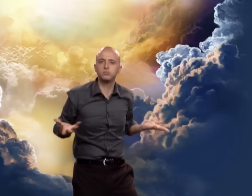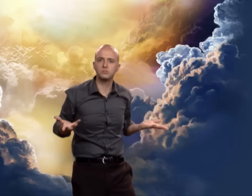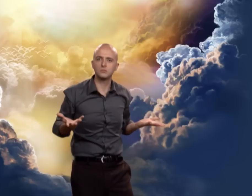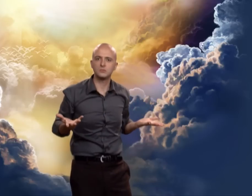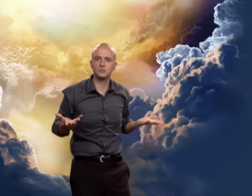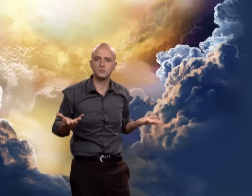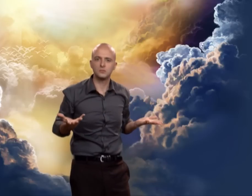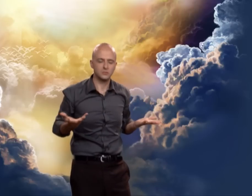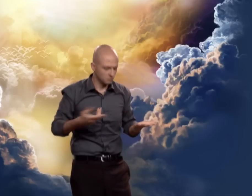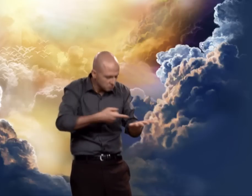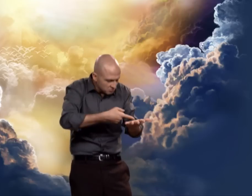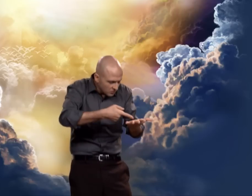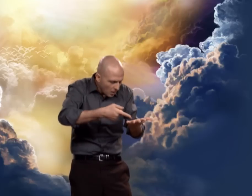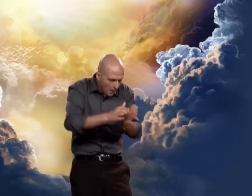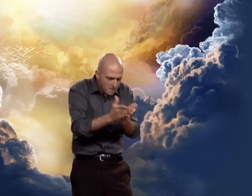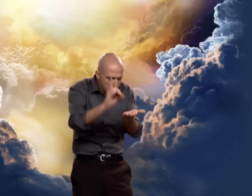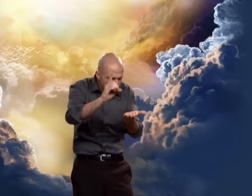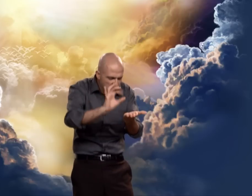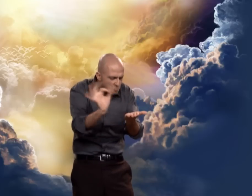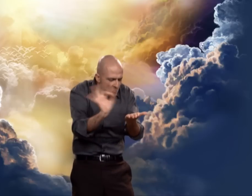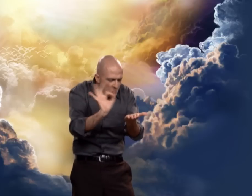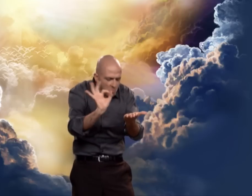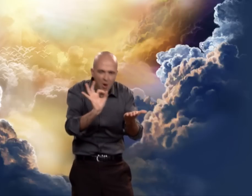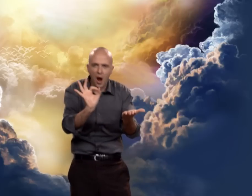punida. Cristo, que não tinha pecado,